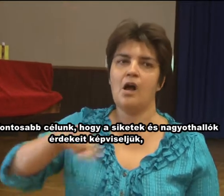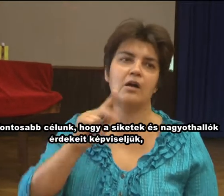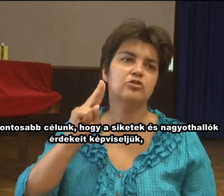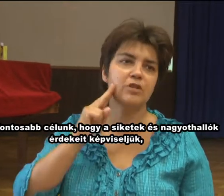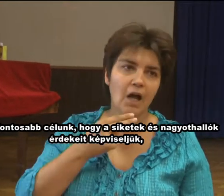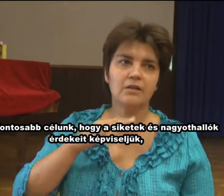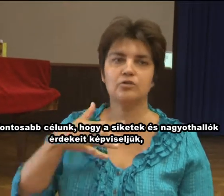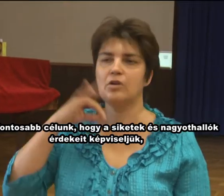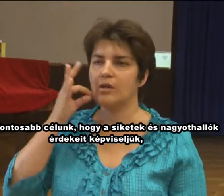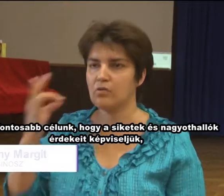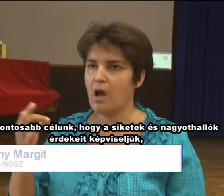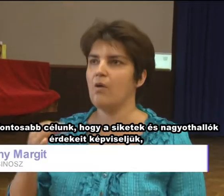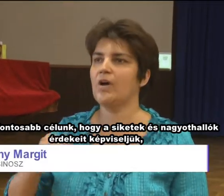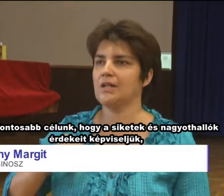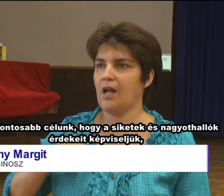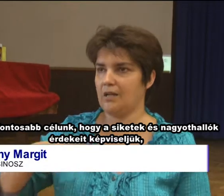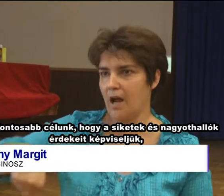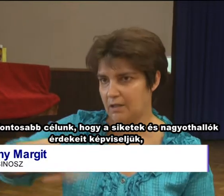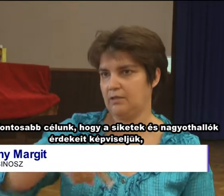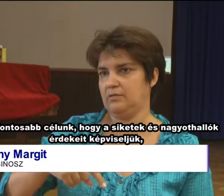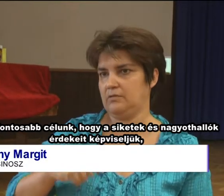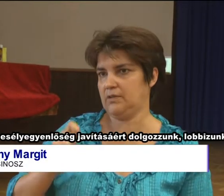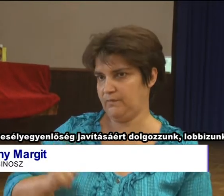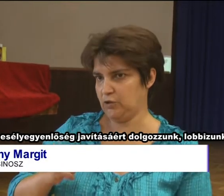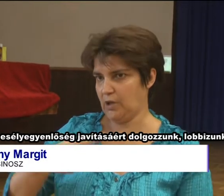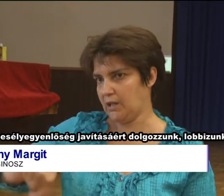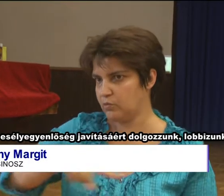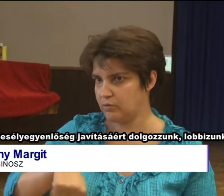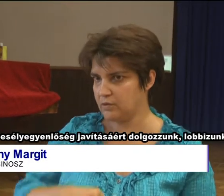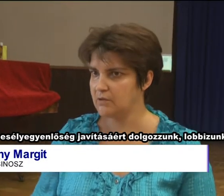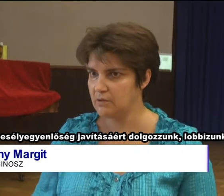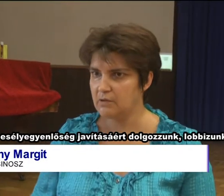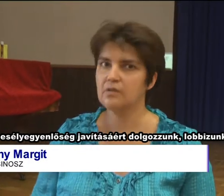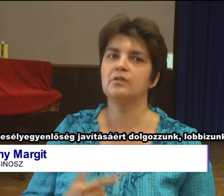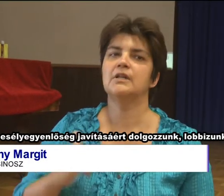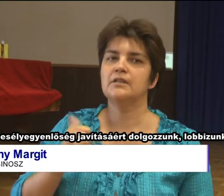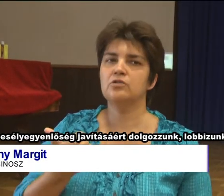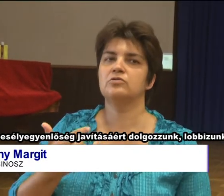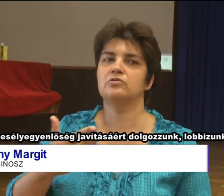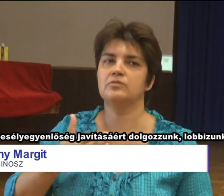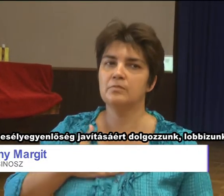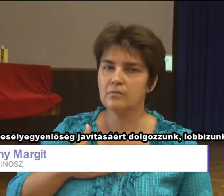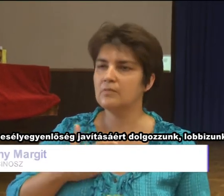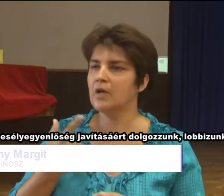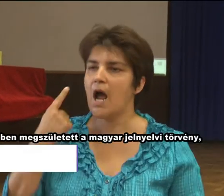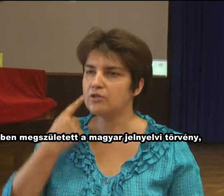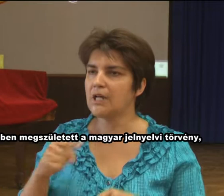A legfontosabb célunk, hogy a Siketek és Nagyothallók érdekeit képviseljük, és az esélyegyenlőség javításáért dolgozzunk,